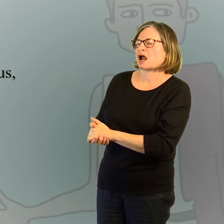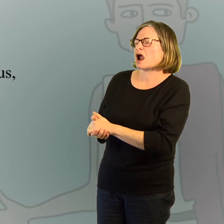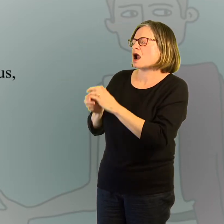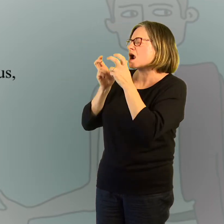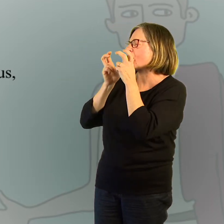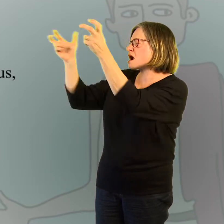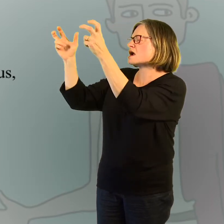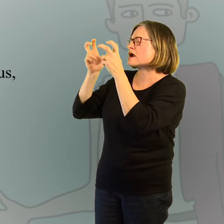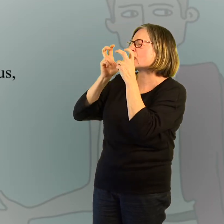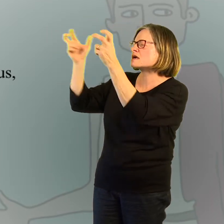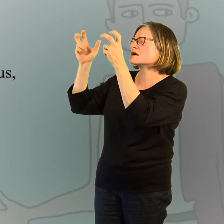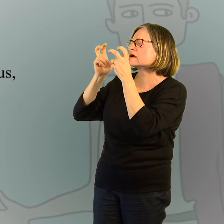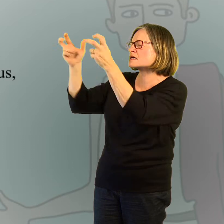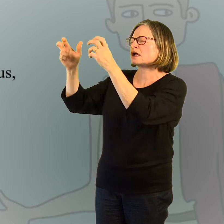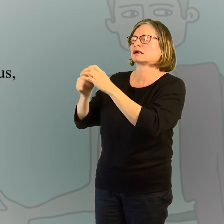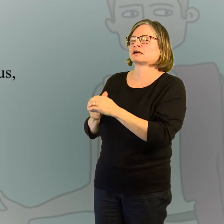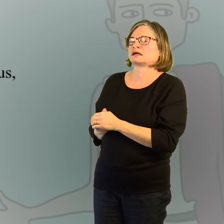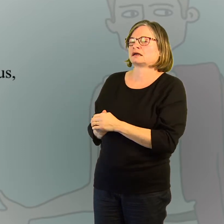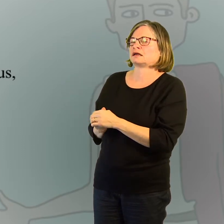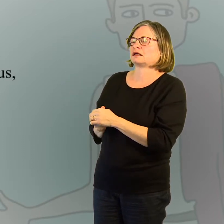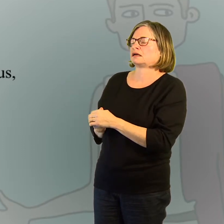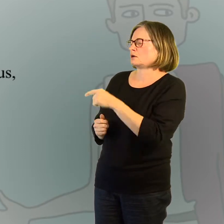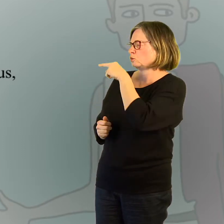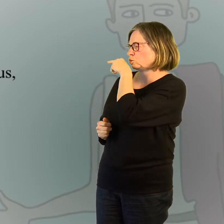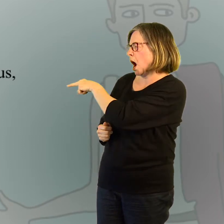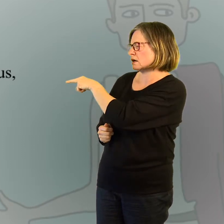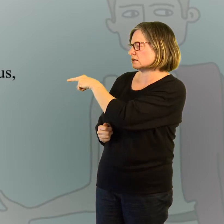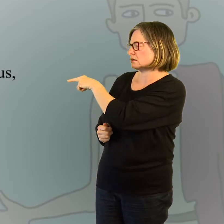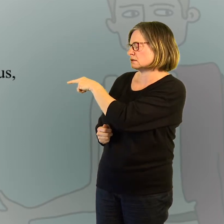« Cloue-le sur une croix! Sur une croix !»